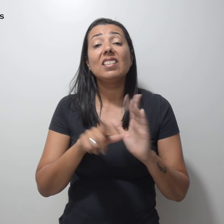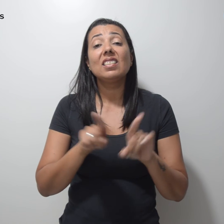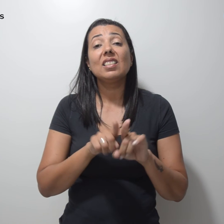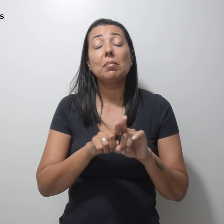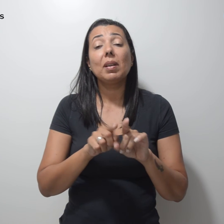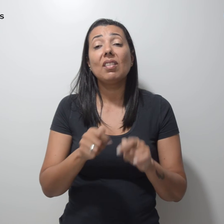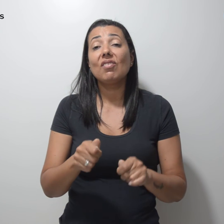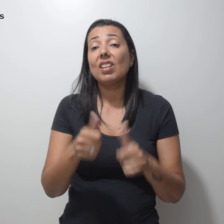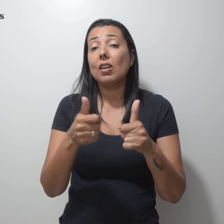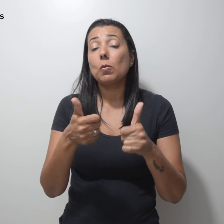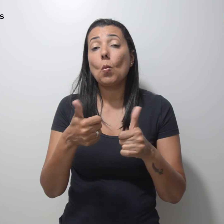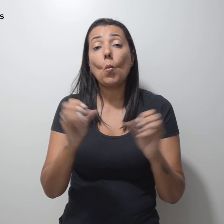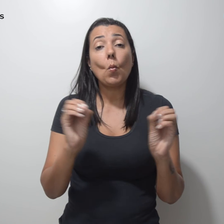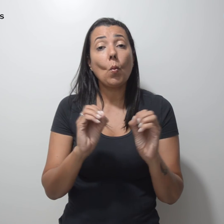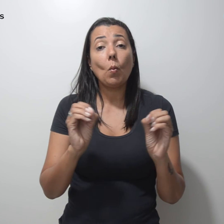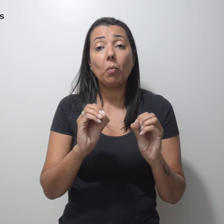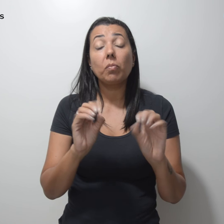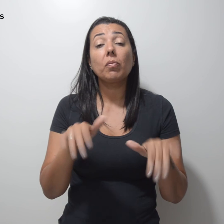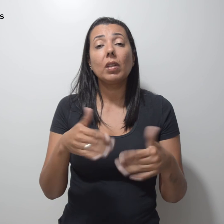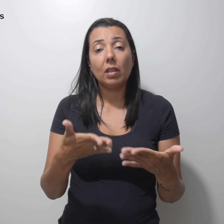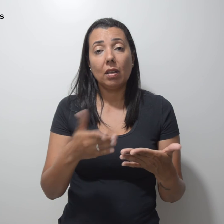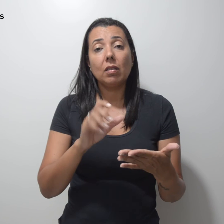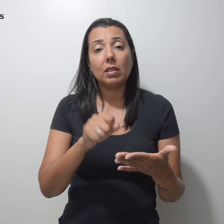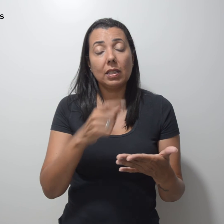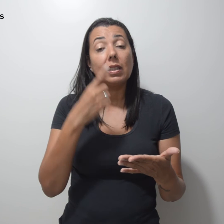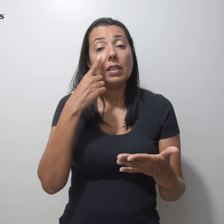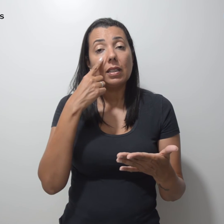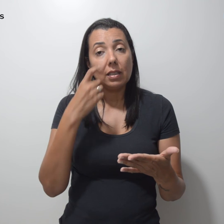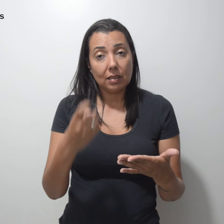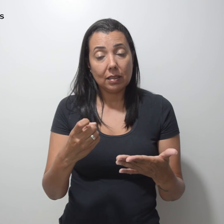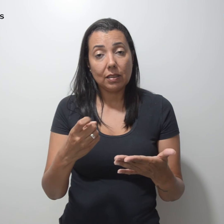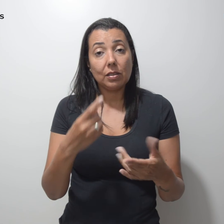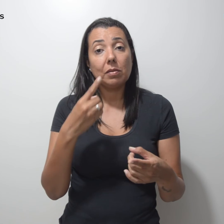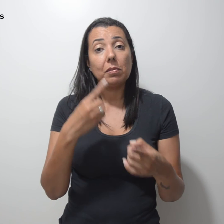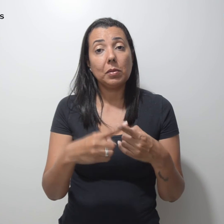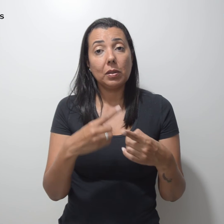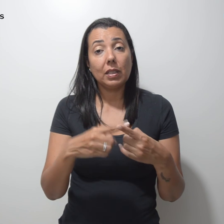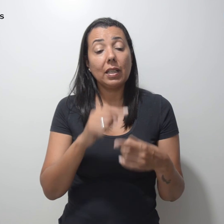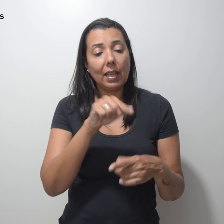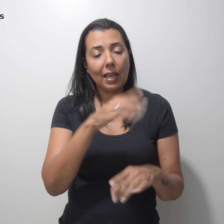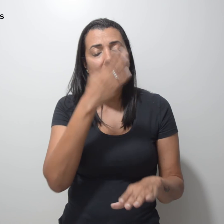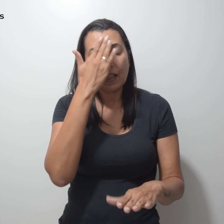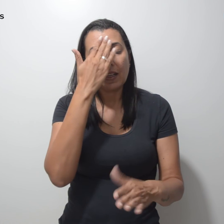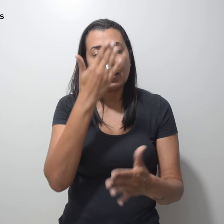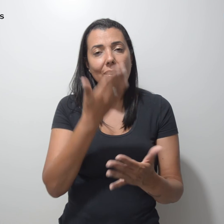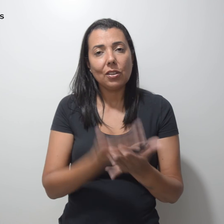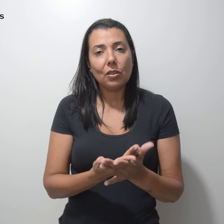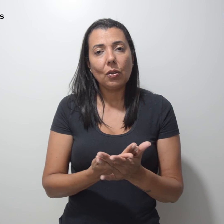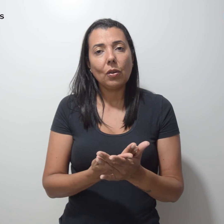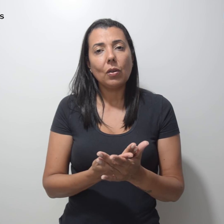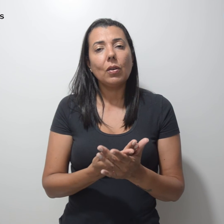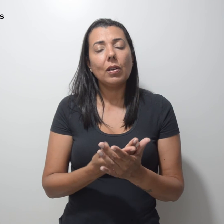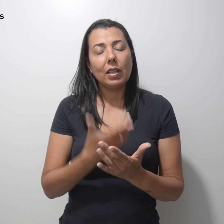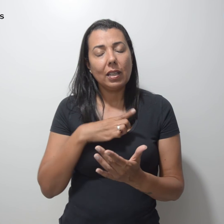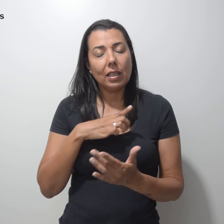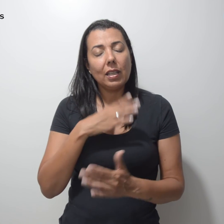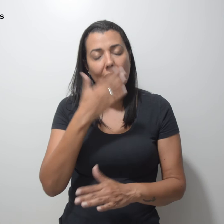desvantagem. Isso é muito interessante, porque ela acreditou e apostou em mim e se